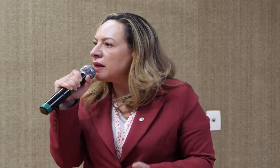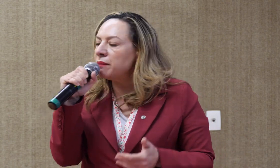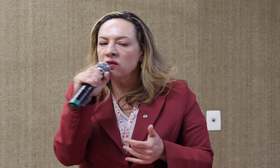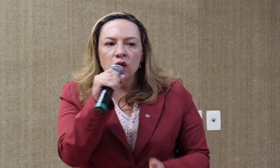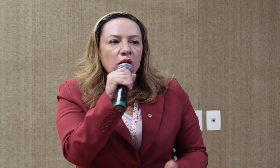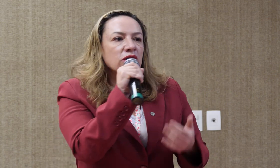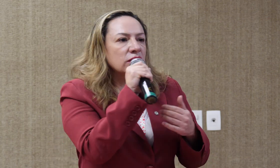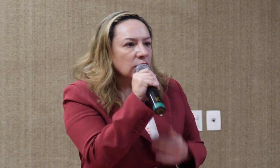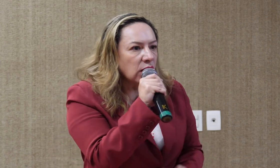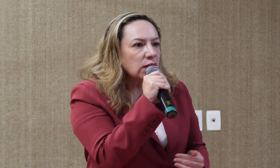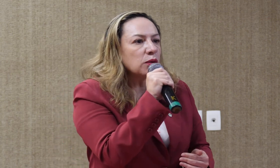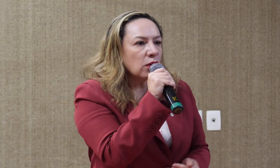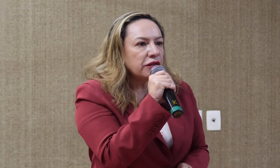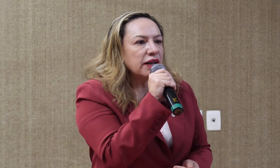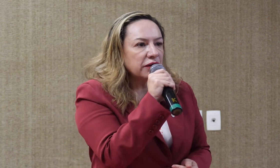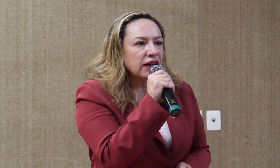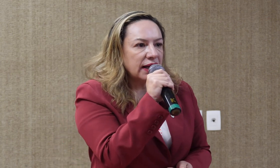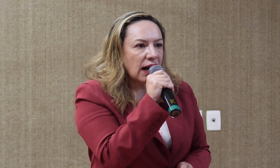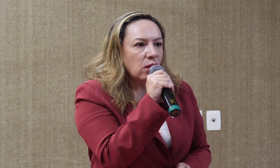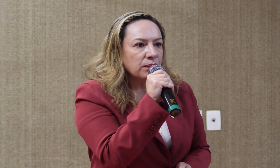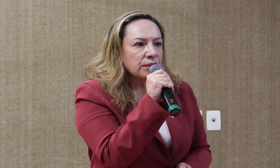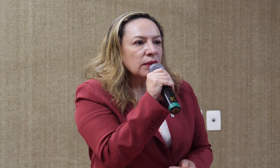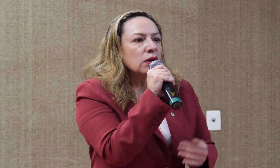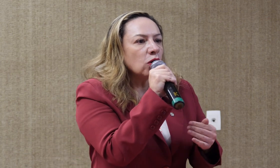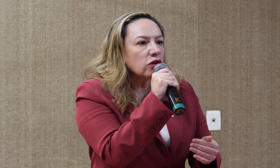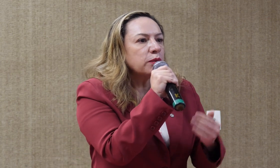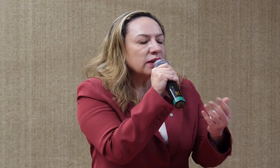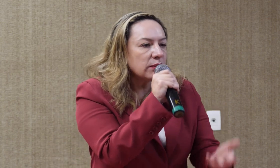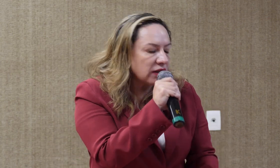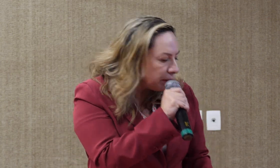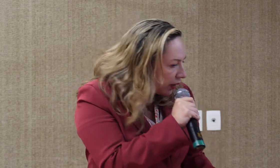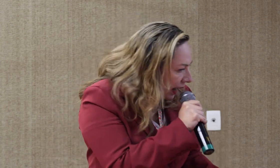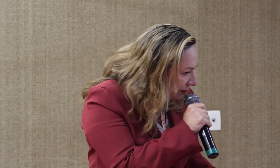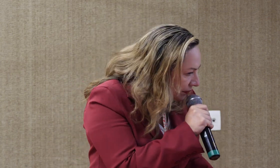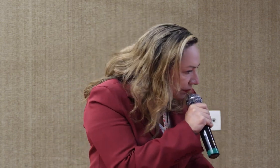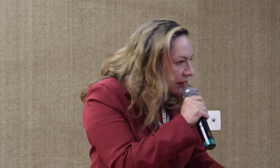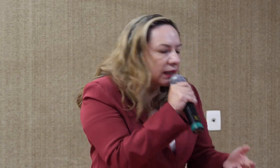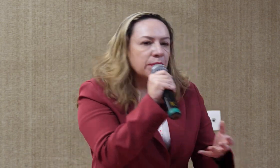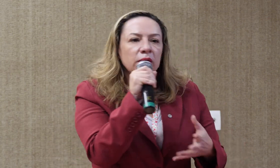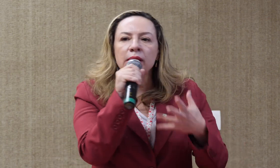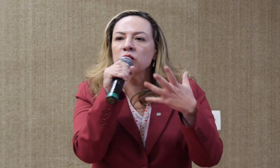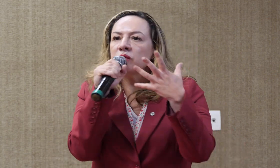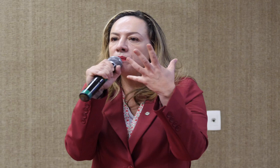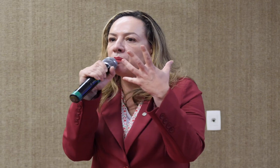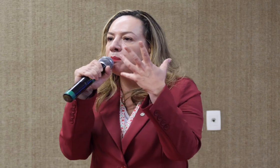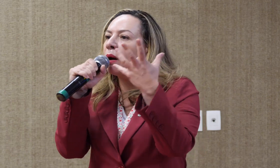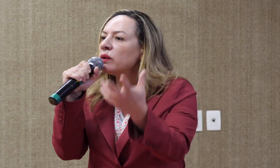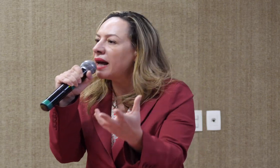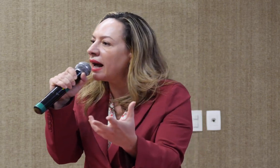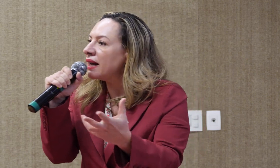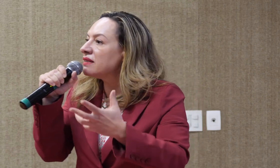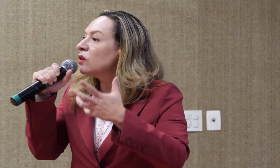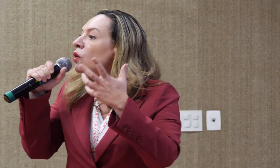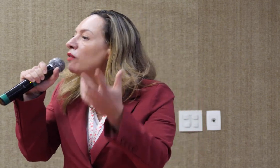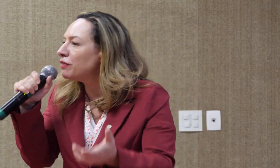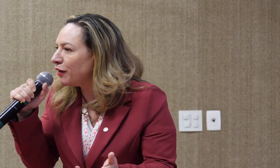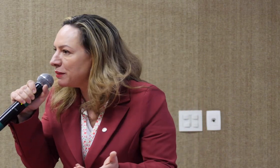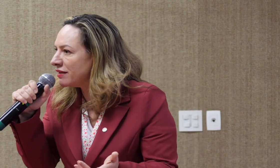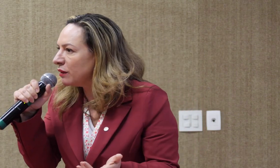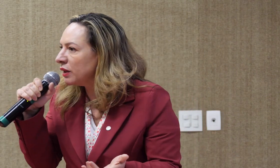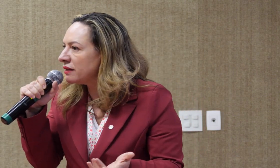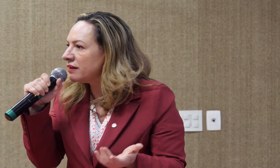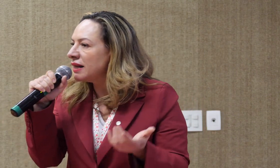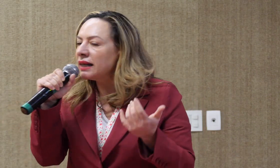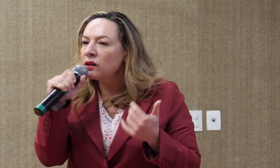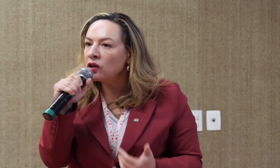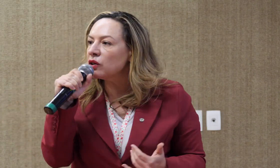sim, mas nós, enquanto governo federal, nós podemos apoiar e podemos pautar essa nova forma